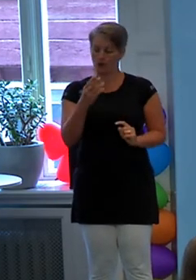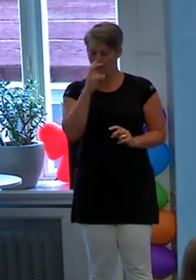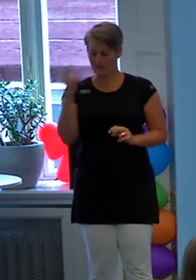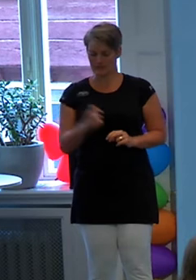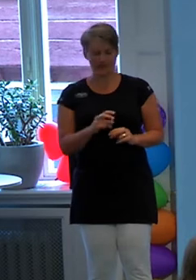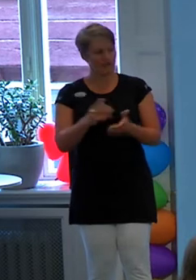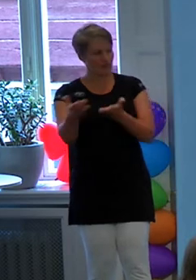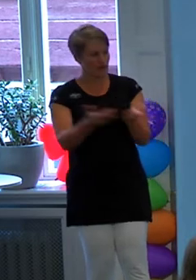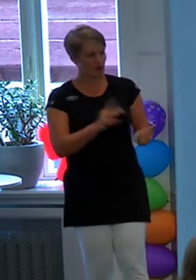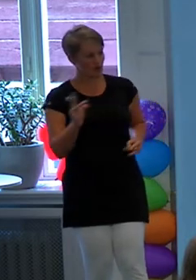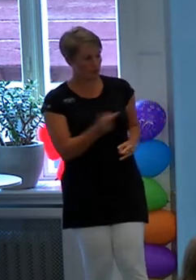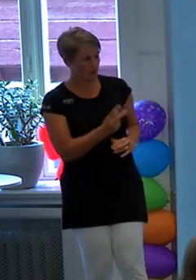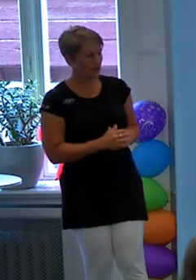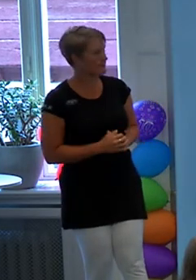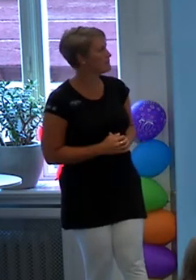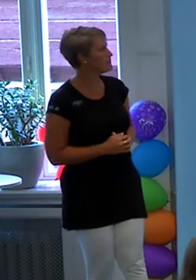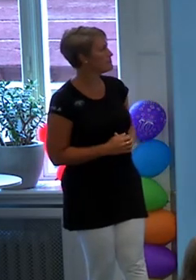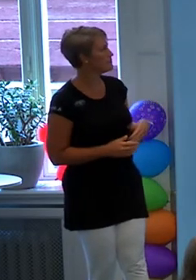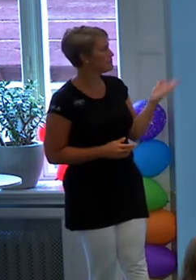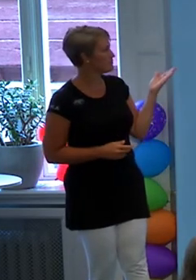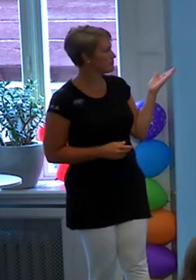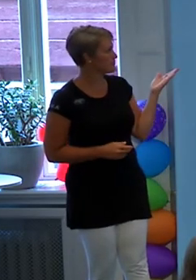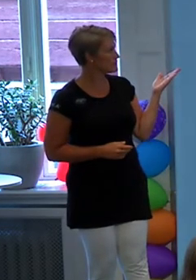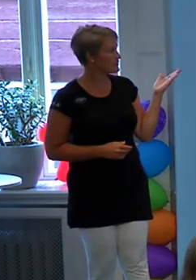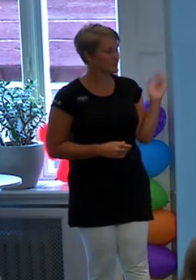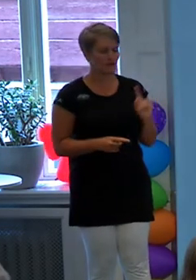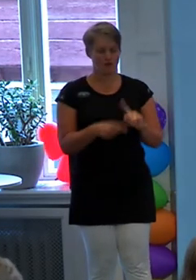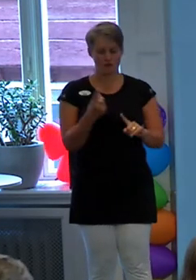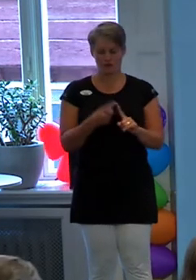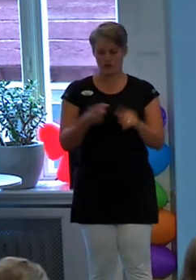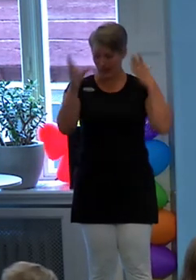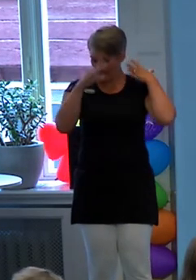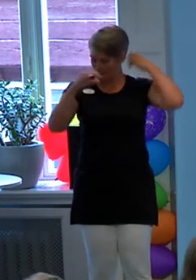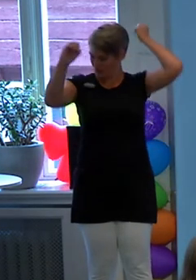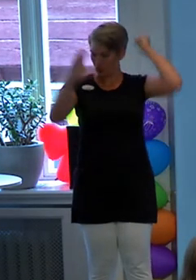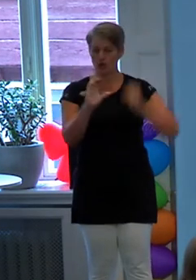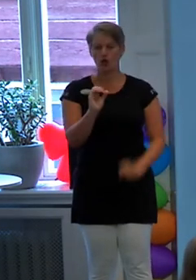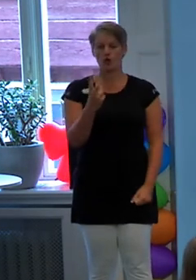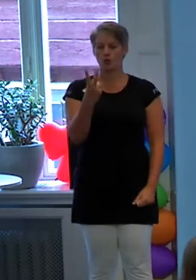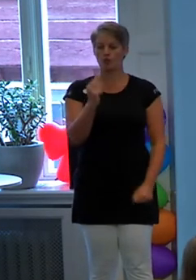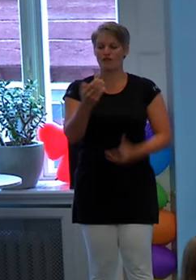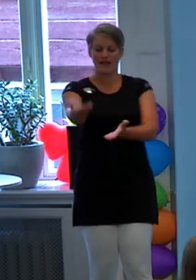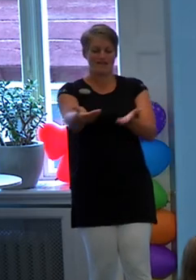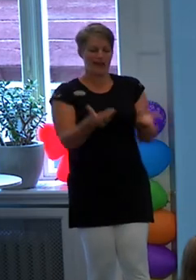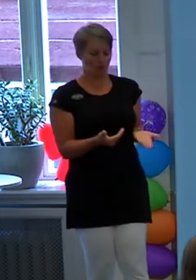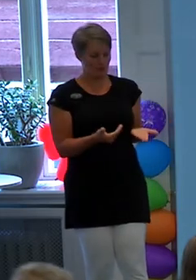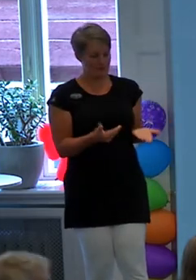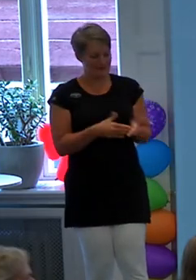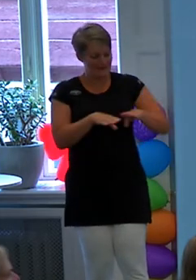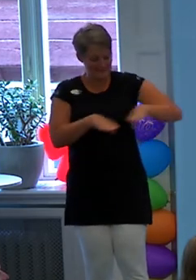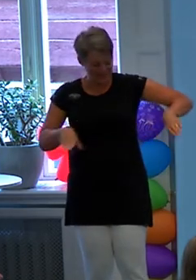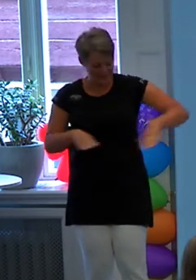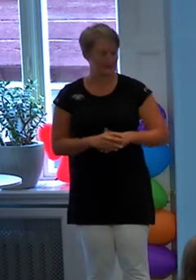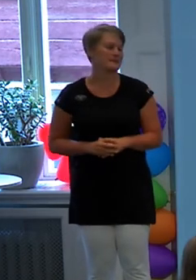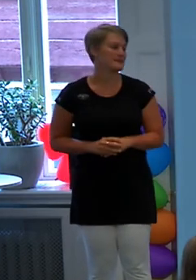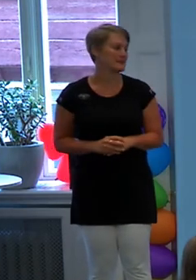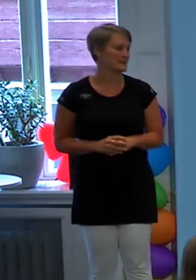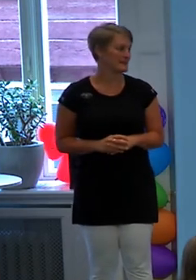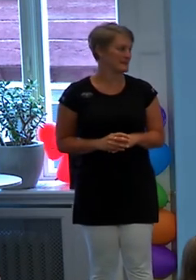är välkomna bägge två. Vi börjar att ta upp ambassadören himself. Ove, välkommen upp på scen.